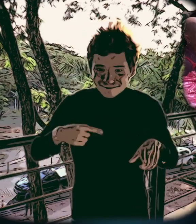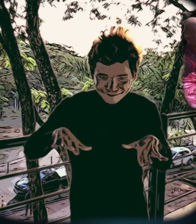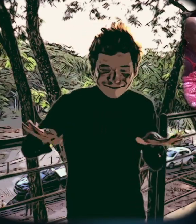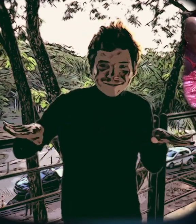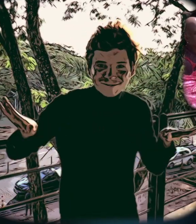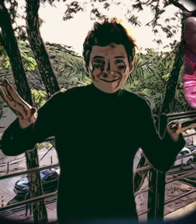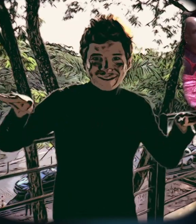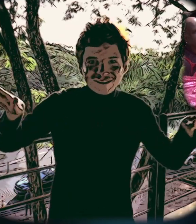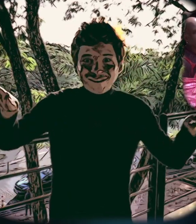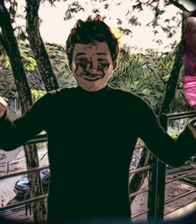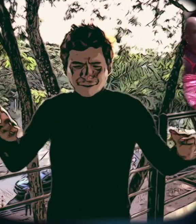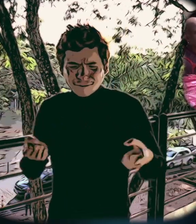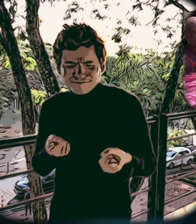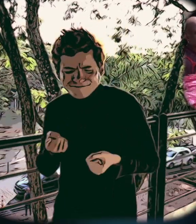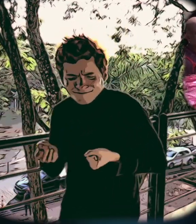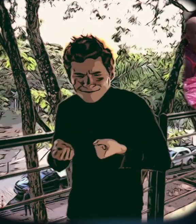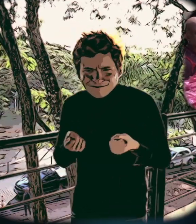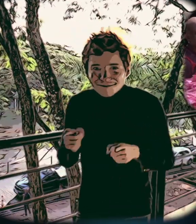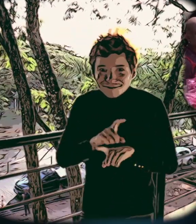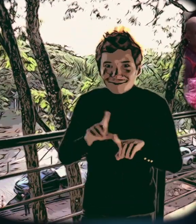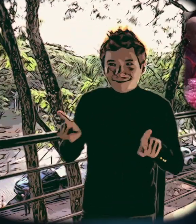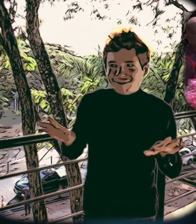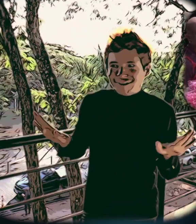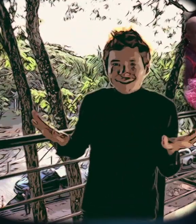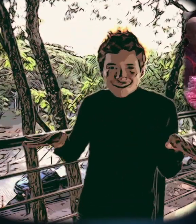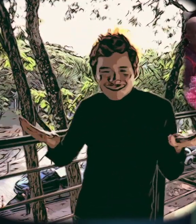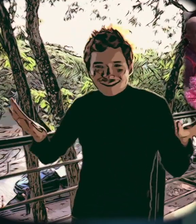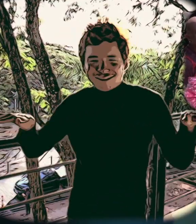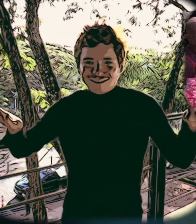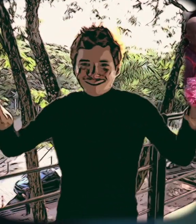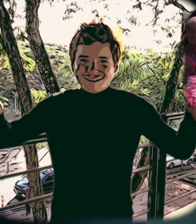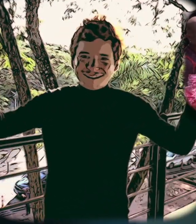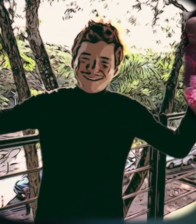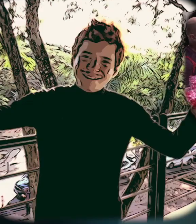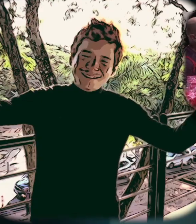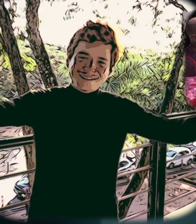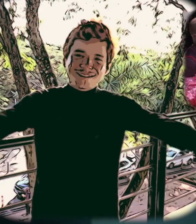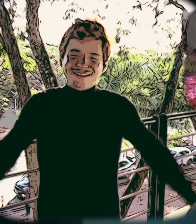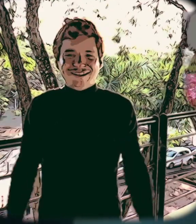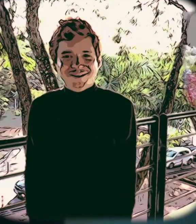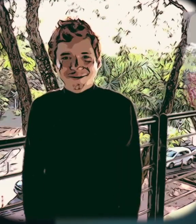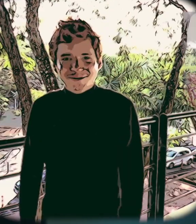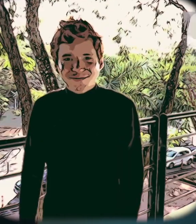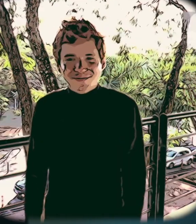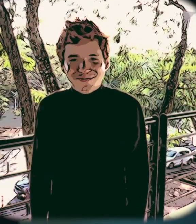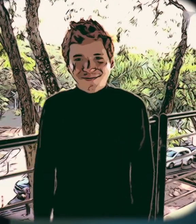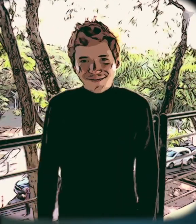ninguém vai me segurar. E nesse voo ninguém vai me segurar.